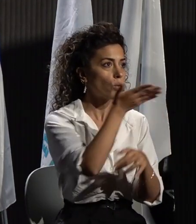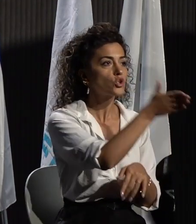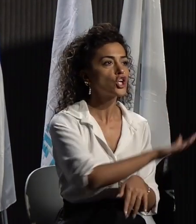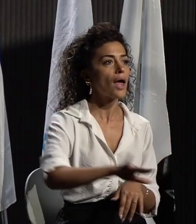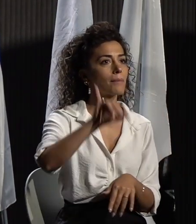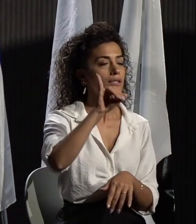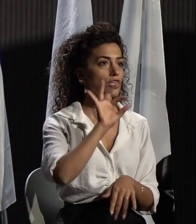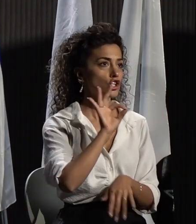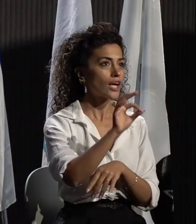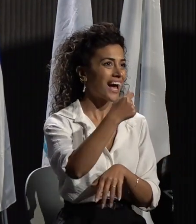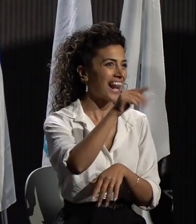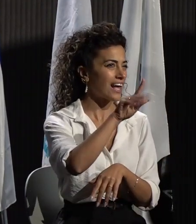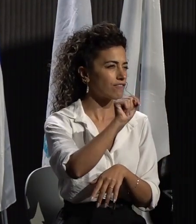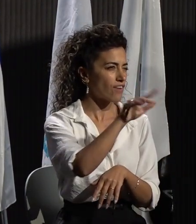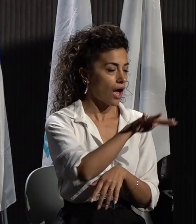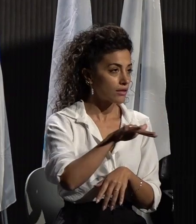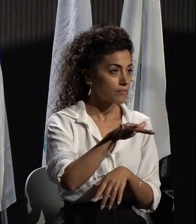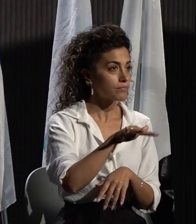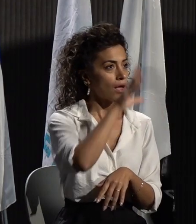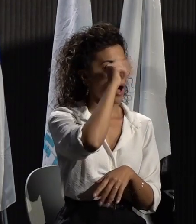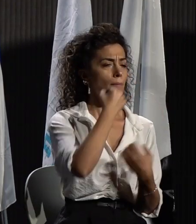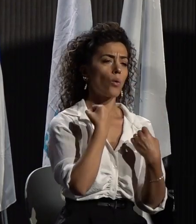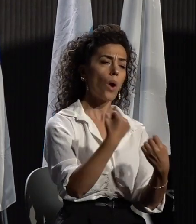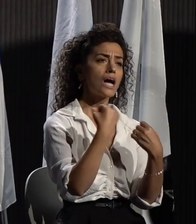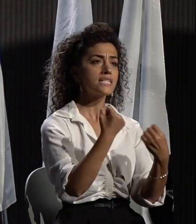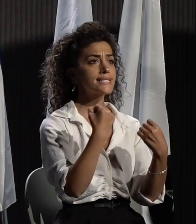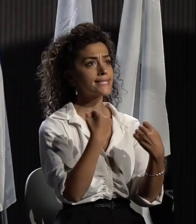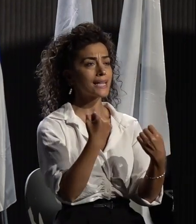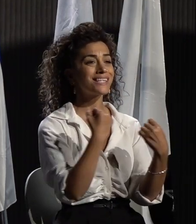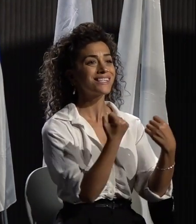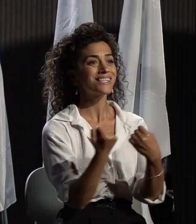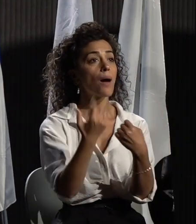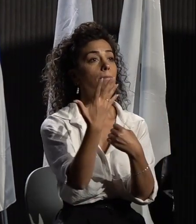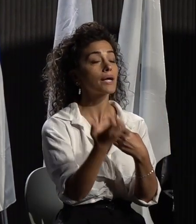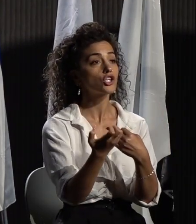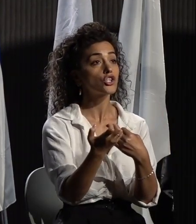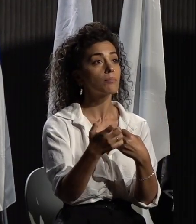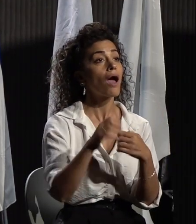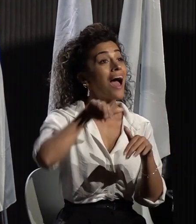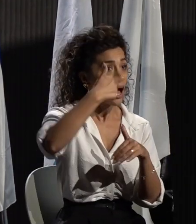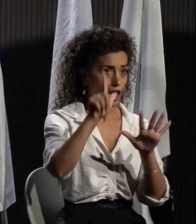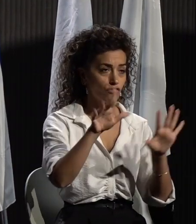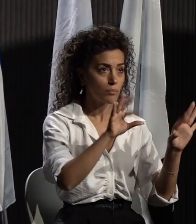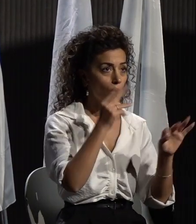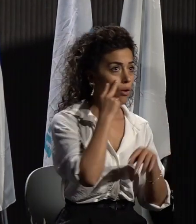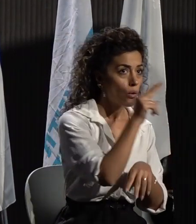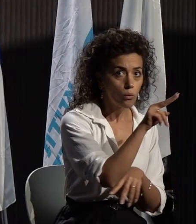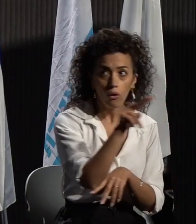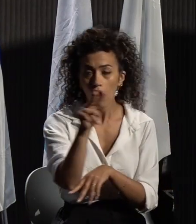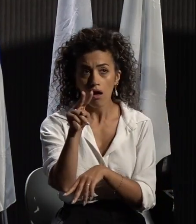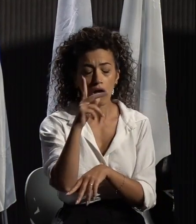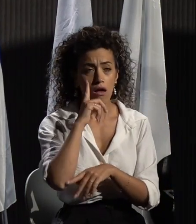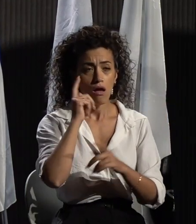שייך לגבת. עשה סיבוב בג'יפ שלו אחרי השבעה באוקטובר, ראה מה שראה, אמר עד